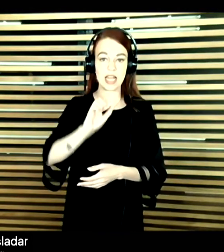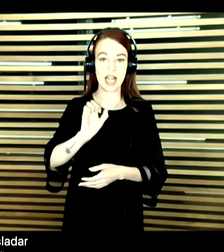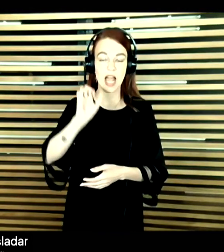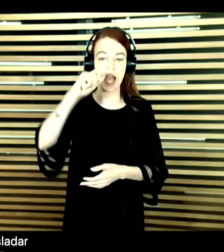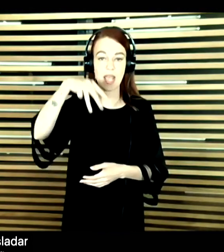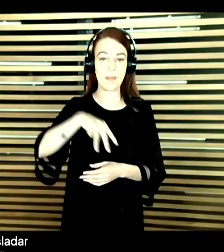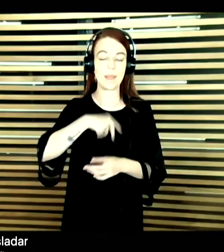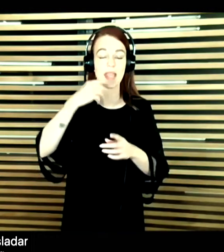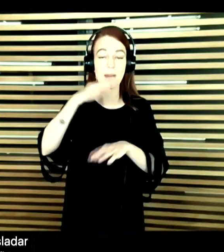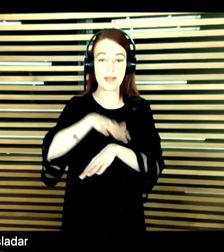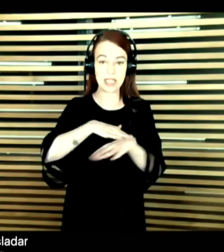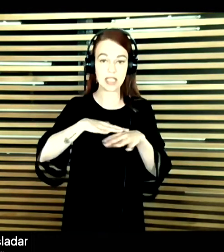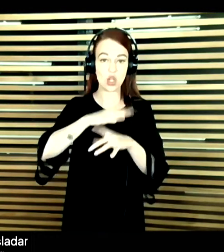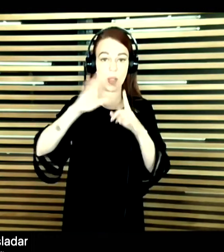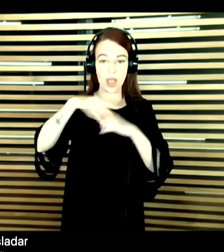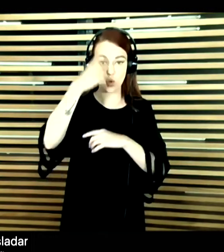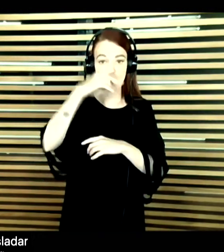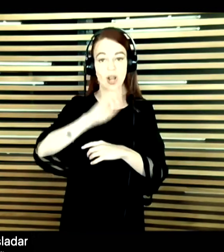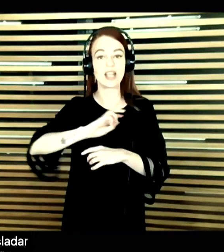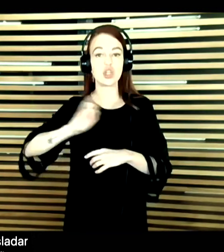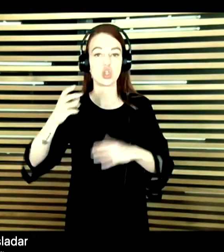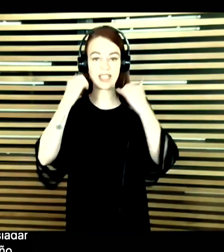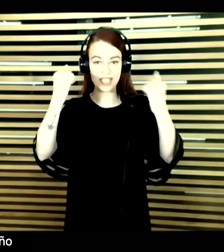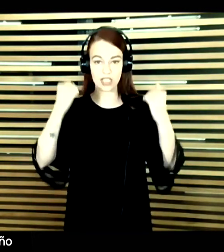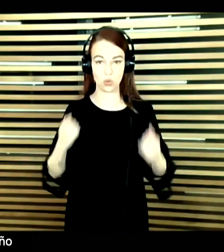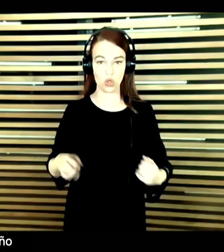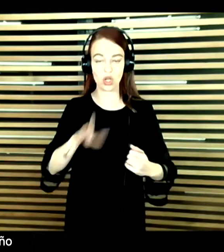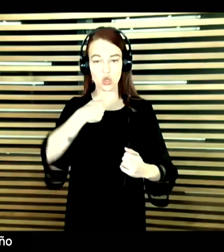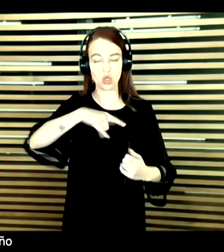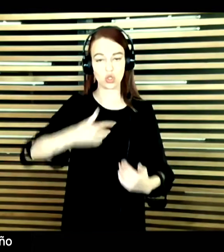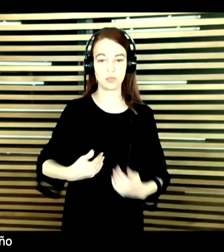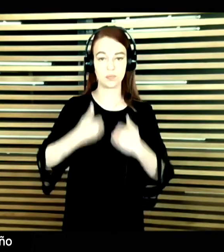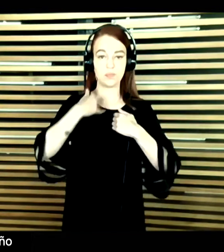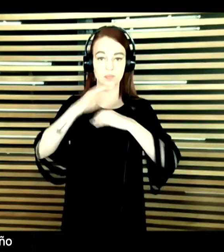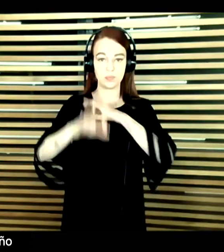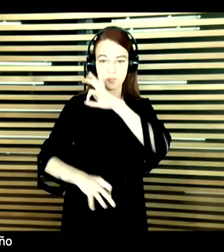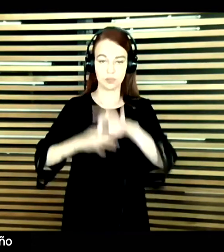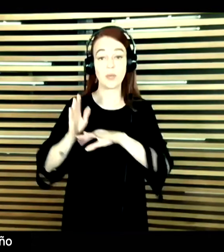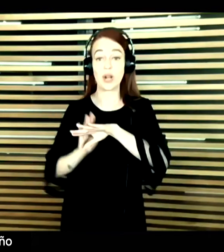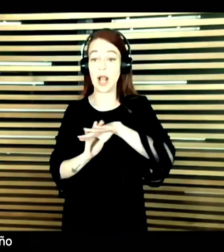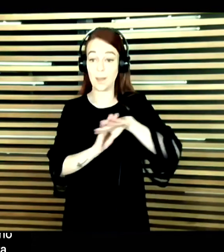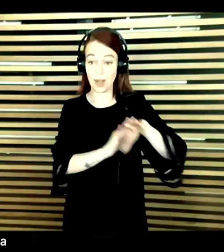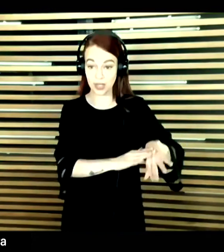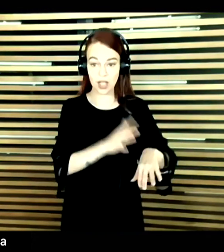a varias instituciones. Como segunda reflexión que